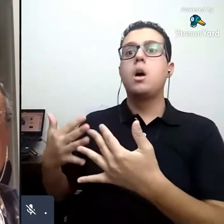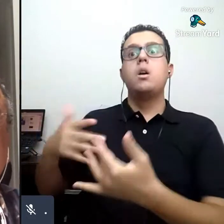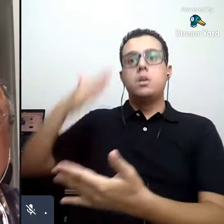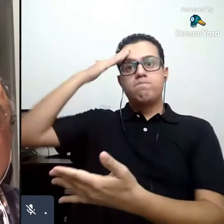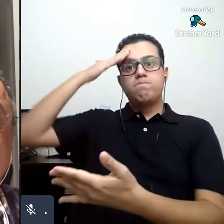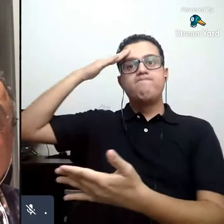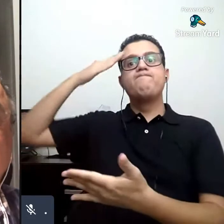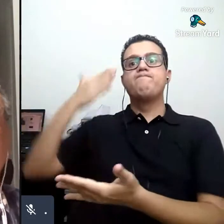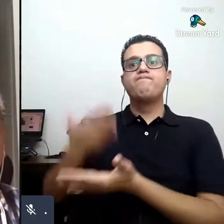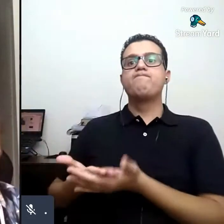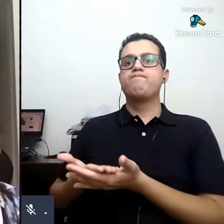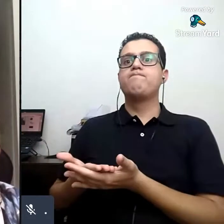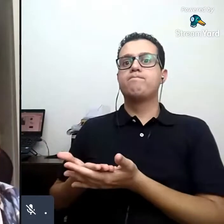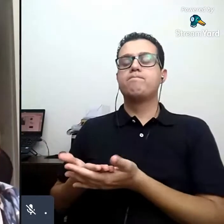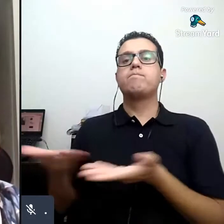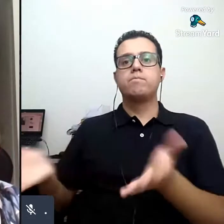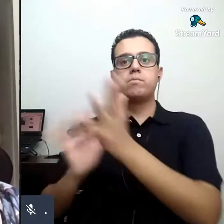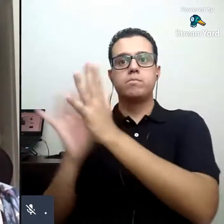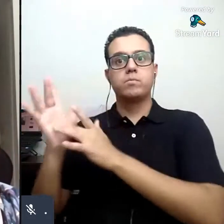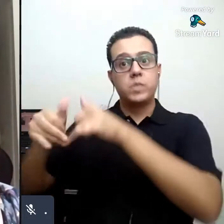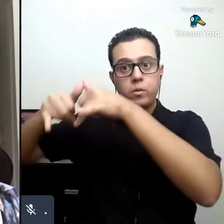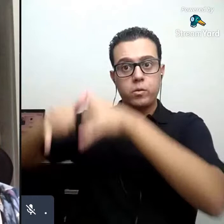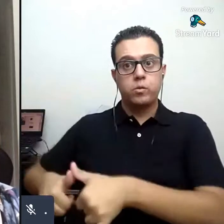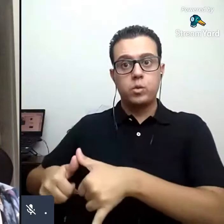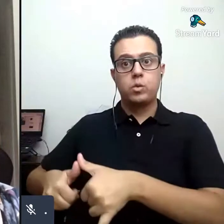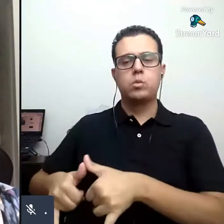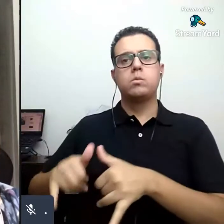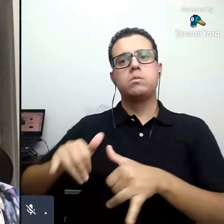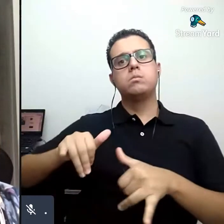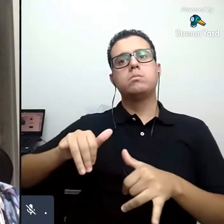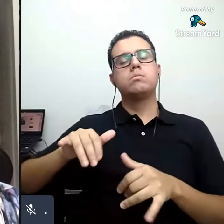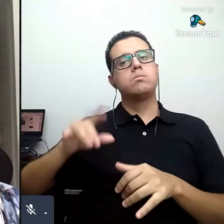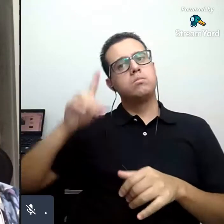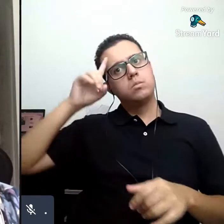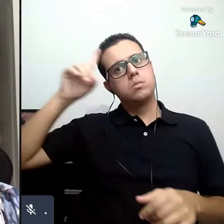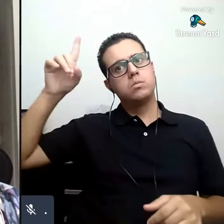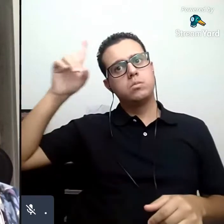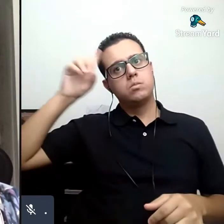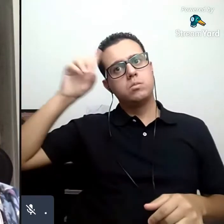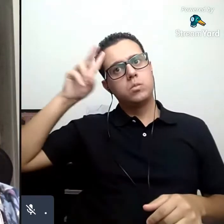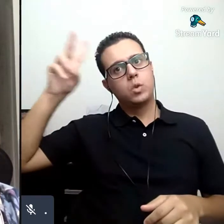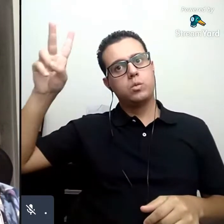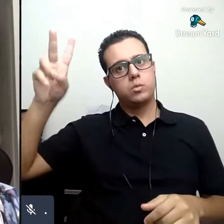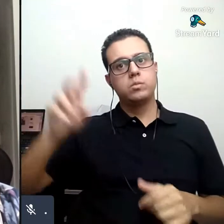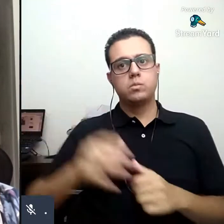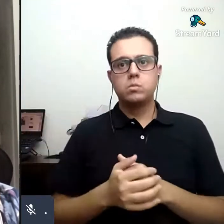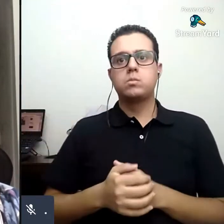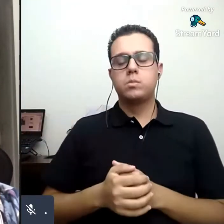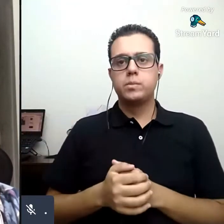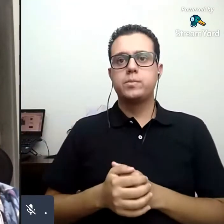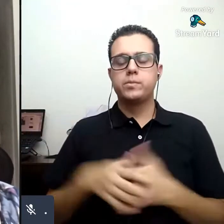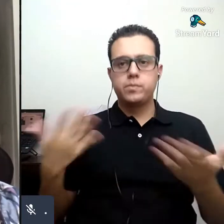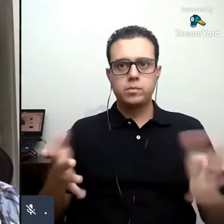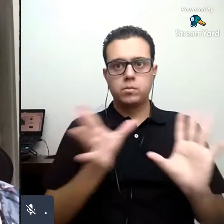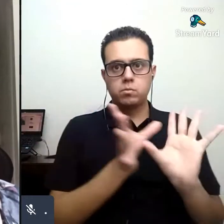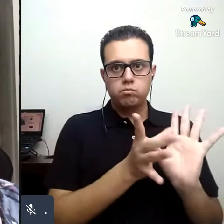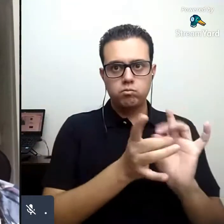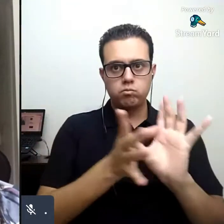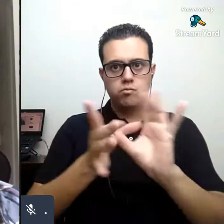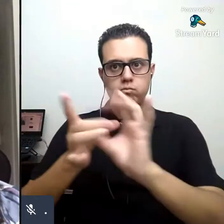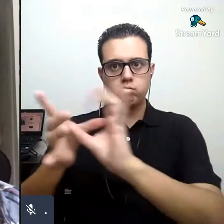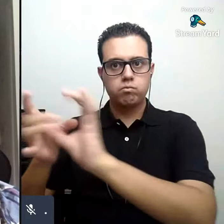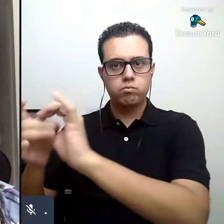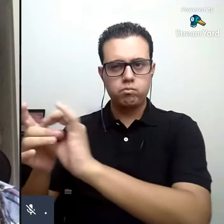permanecer 2 dias entre os samaritanos. Quando eu pego todo este contexto, eu